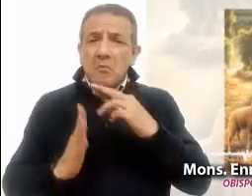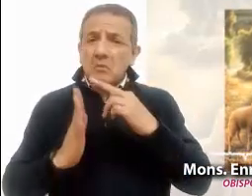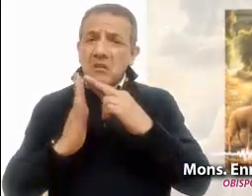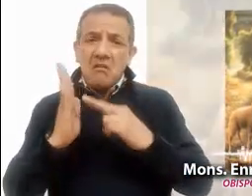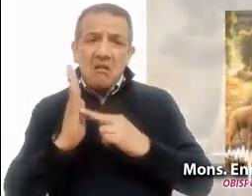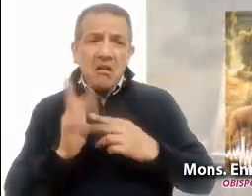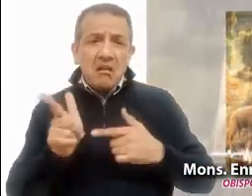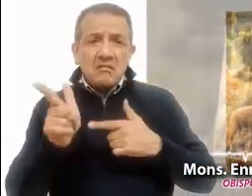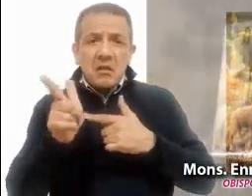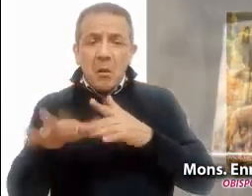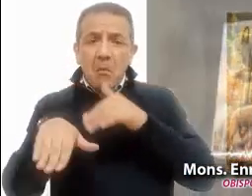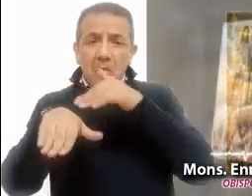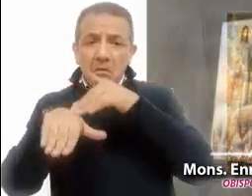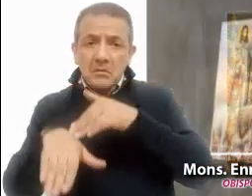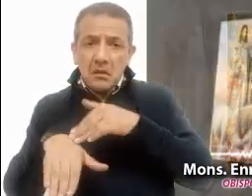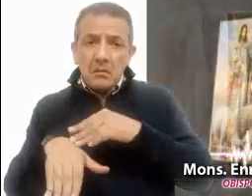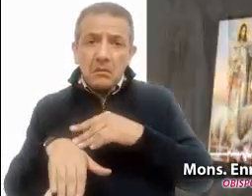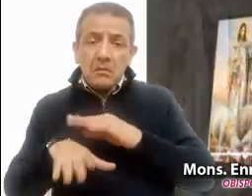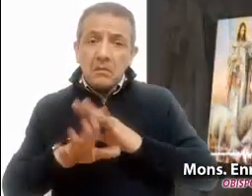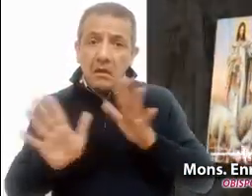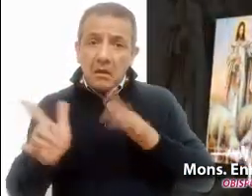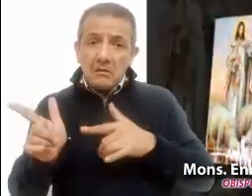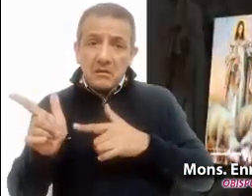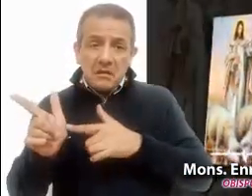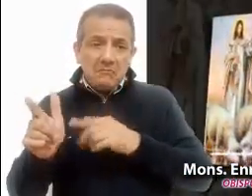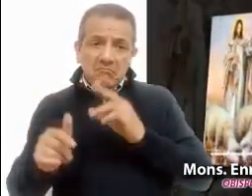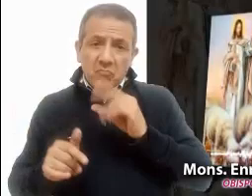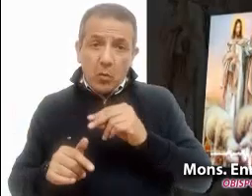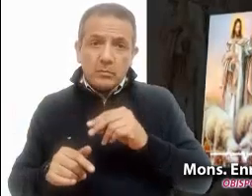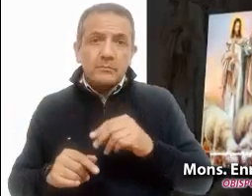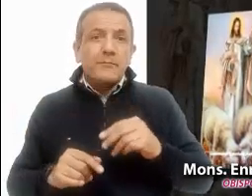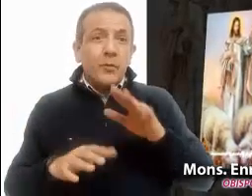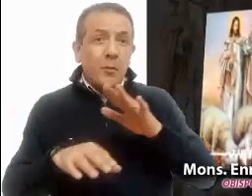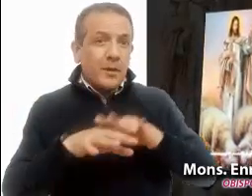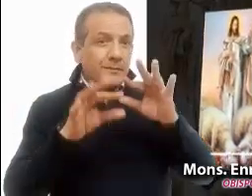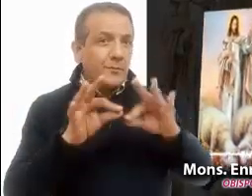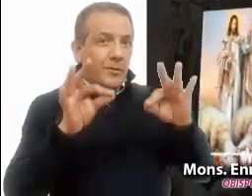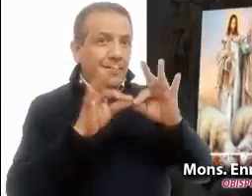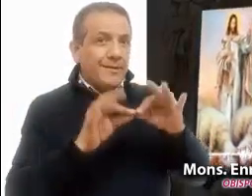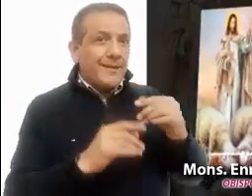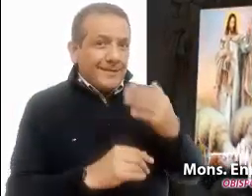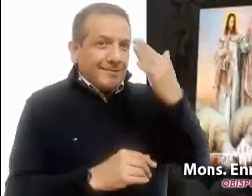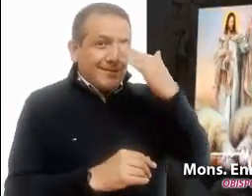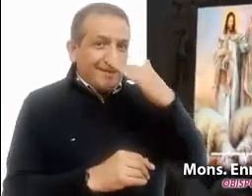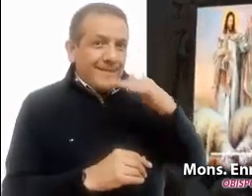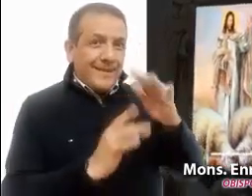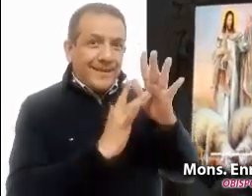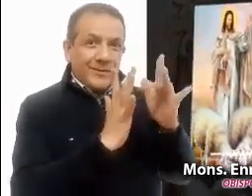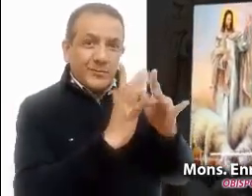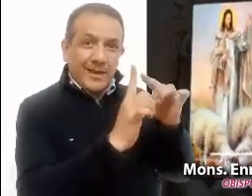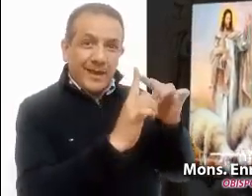mandatos. Lo único que nos sostiene es saber que Cristo nos conoce y nos